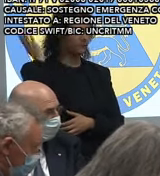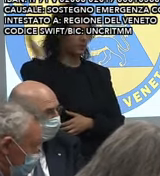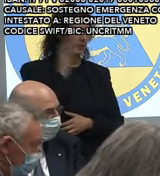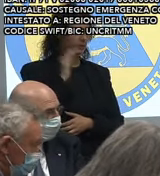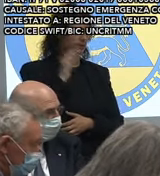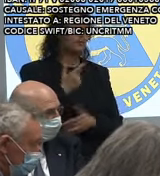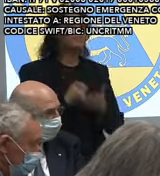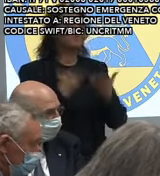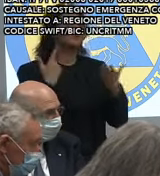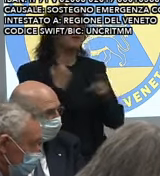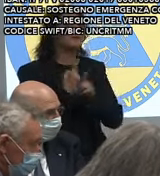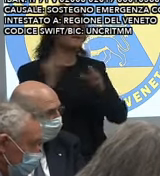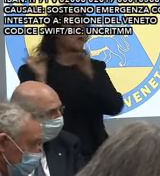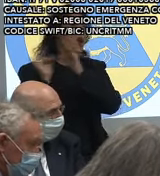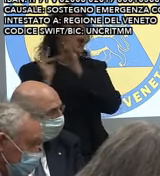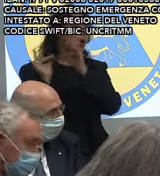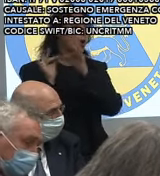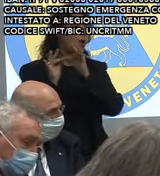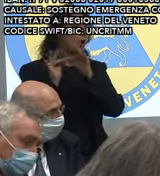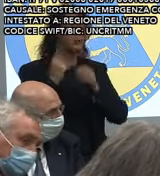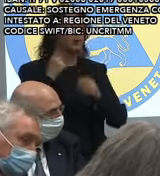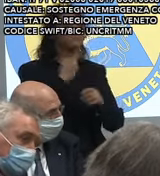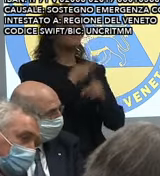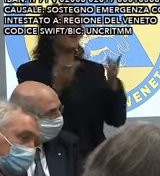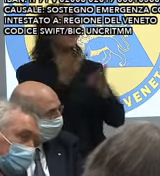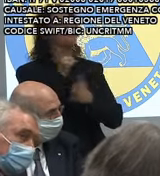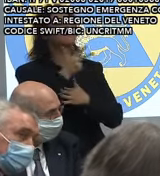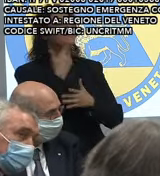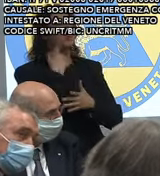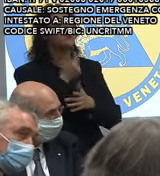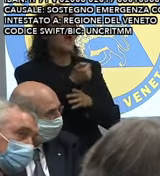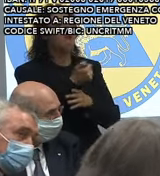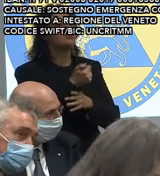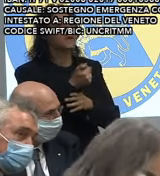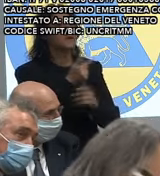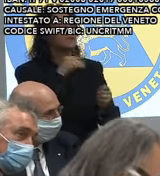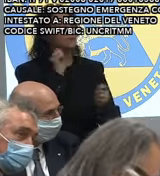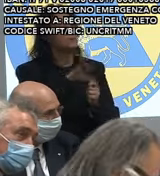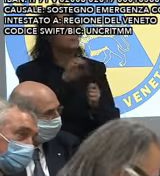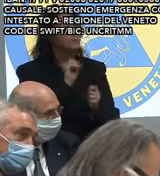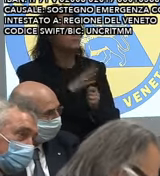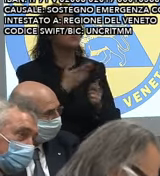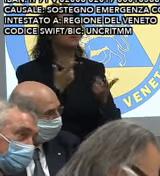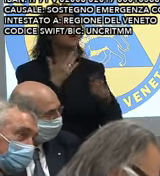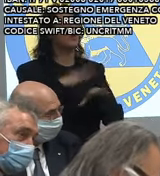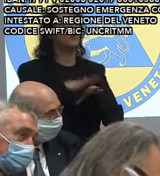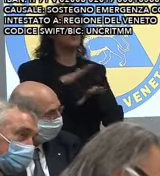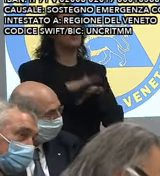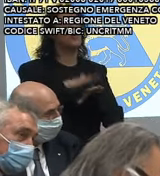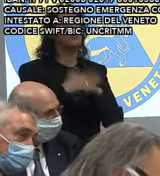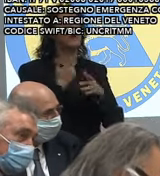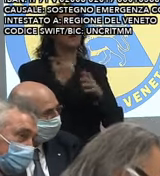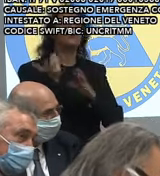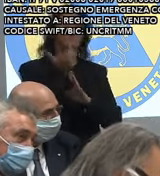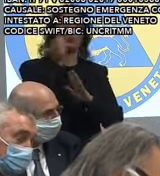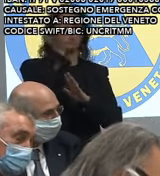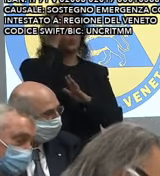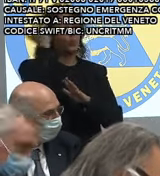tra di loro, che poi non facciano le prove con l'accendino, con il fumetto del